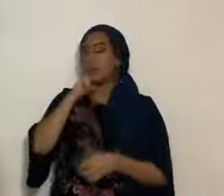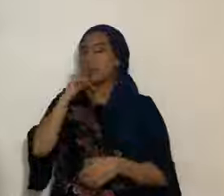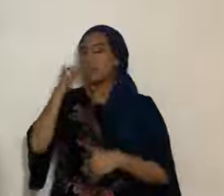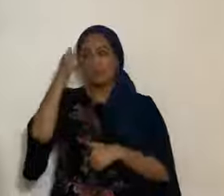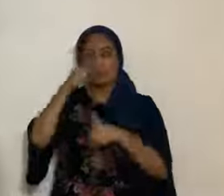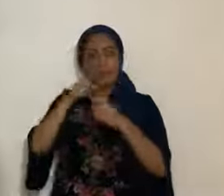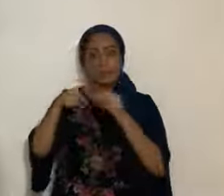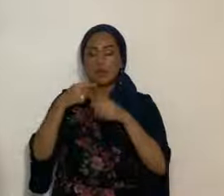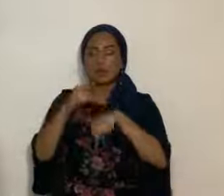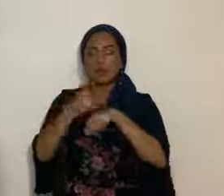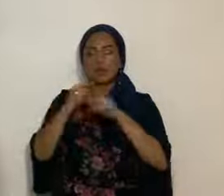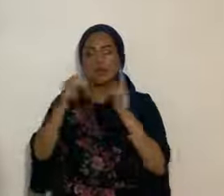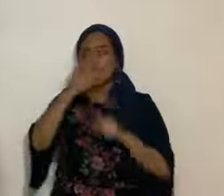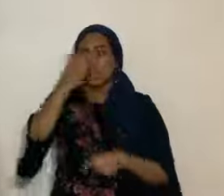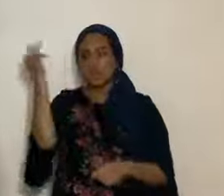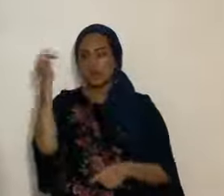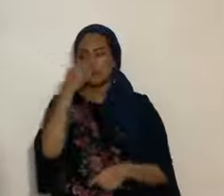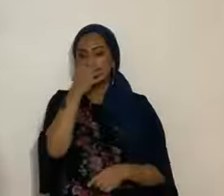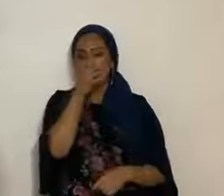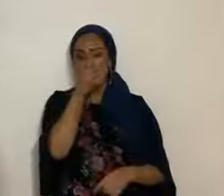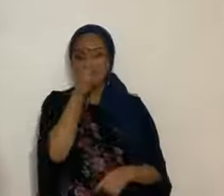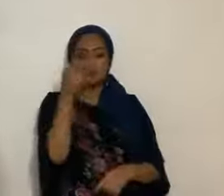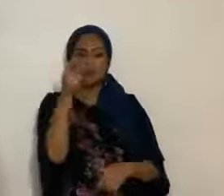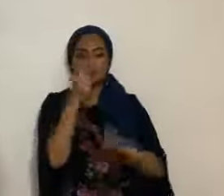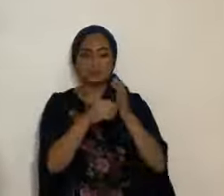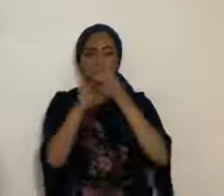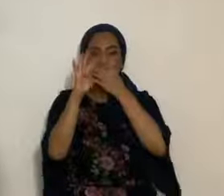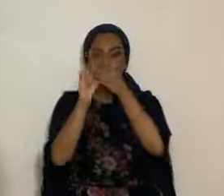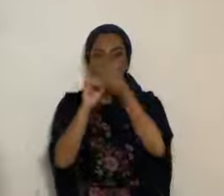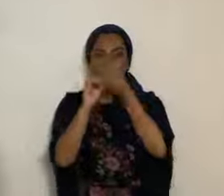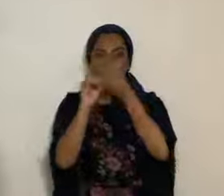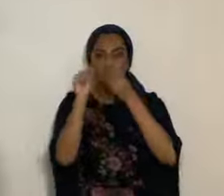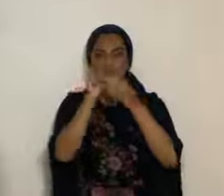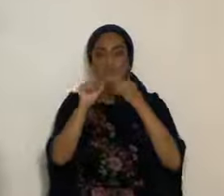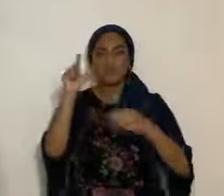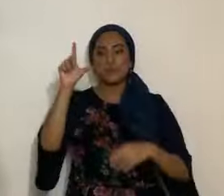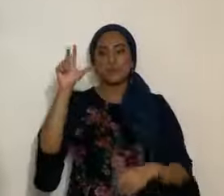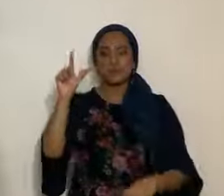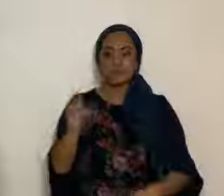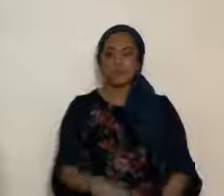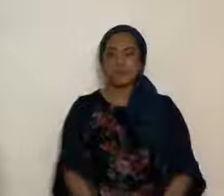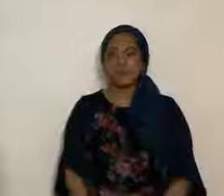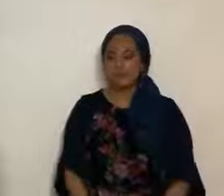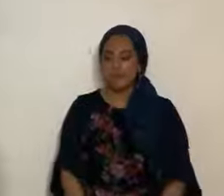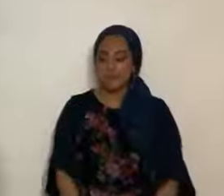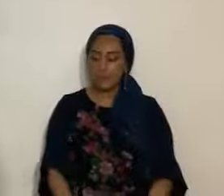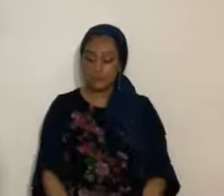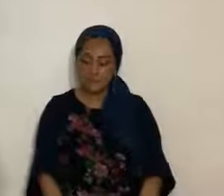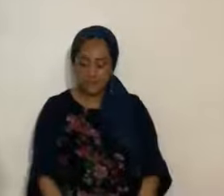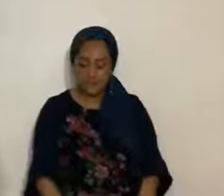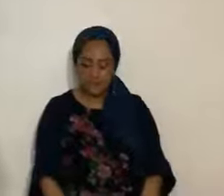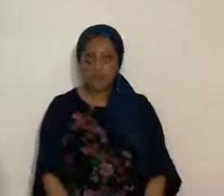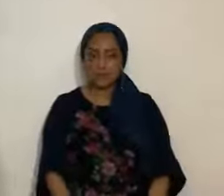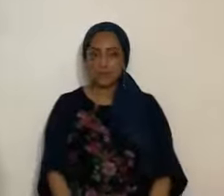sino que le olvidó. Génesis capítulo 40, verso 23. Todavía no estaba